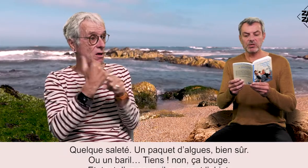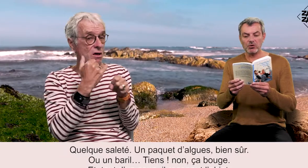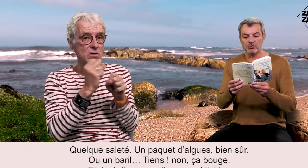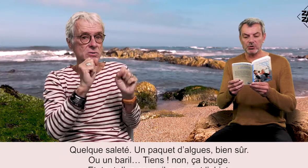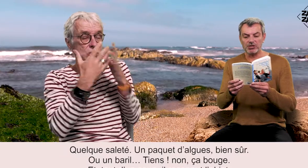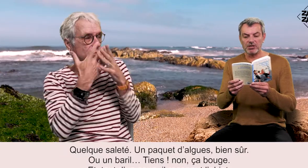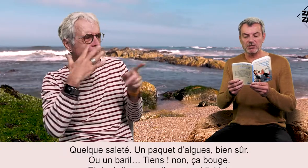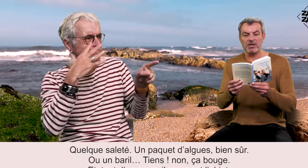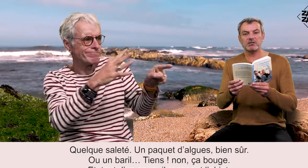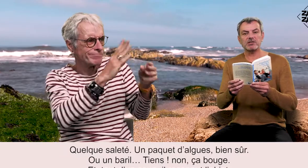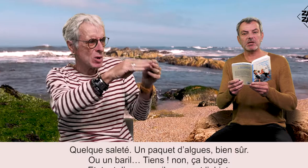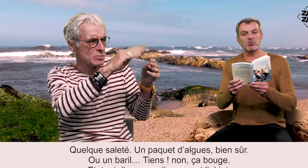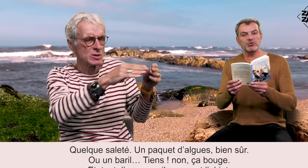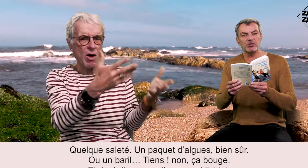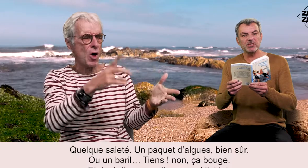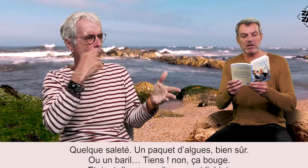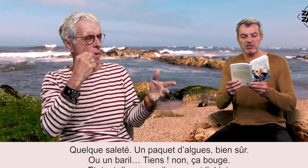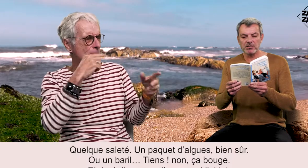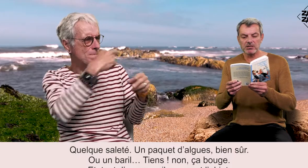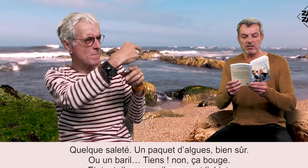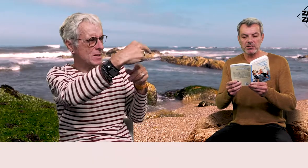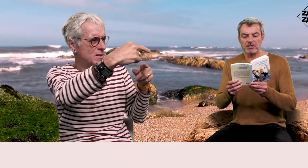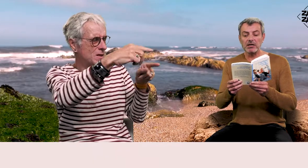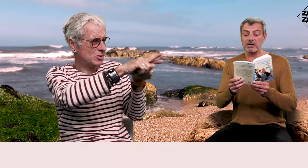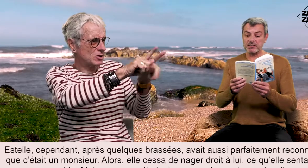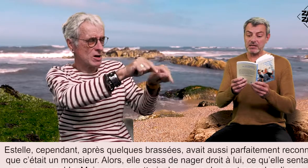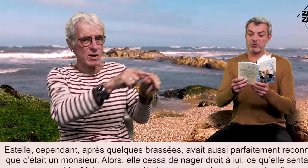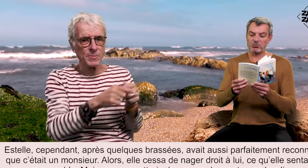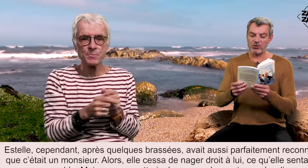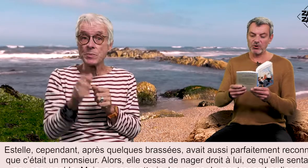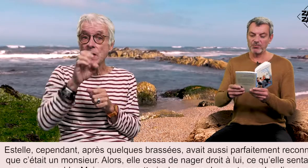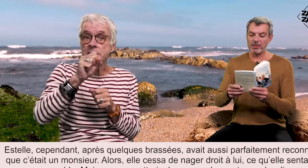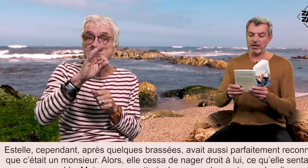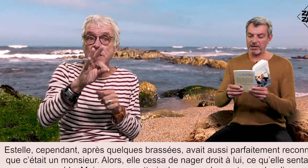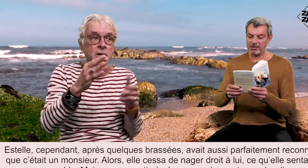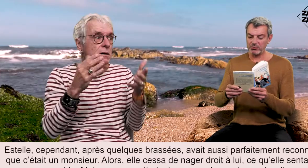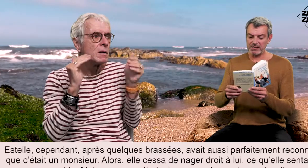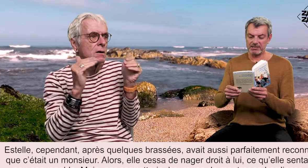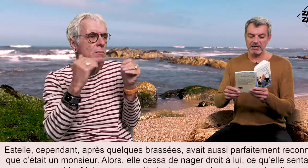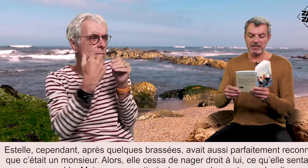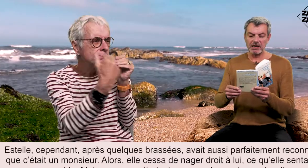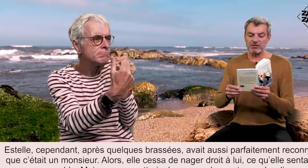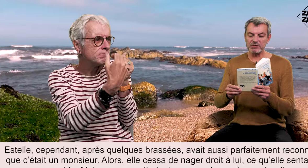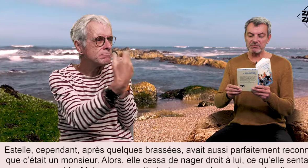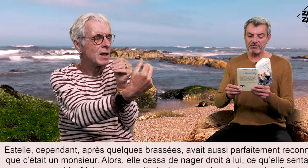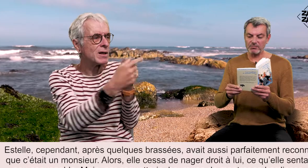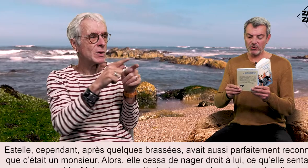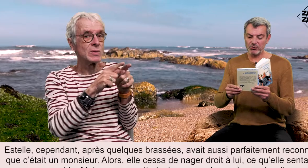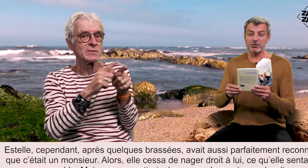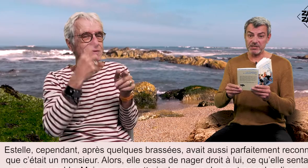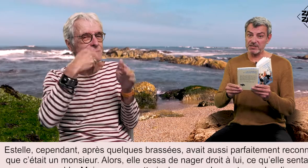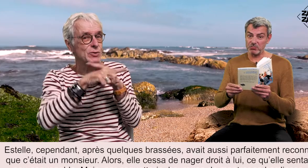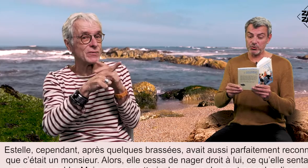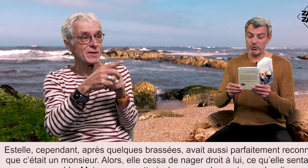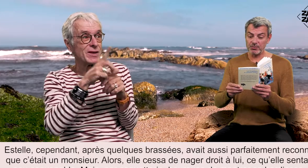d'un coup, il reconnut l'objet. « Mais c'est un monsieur qui nage ! » Estelle, cependant, après quelques brassés, avait aussi parfaitement